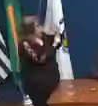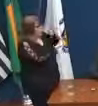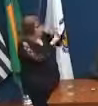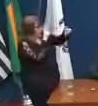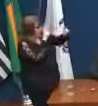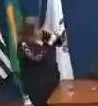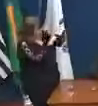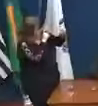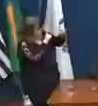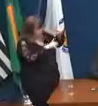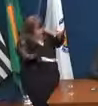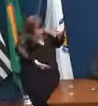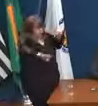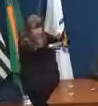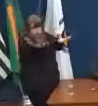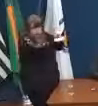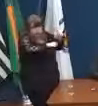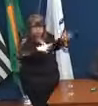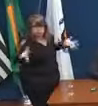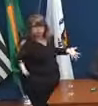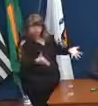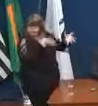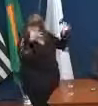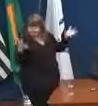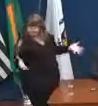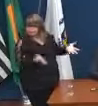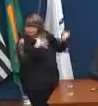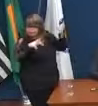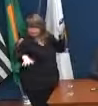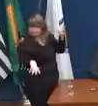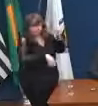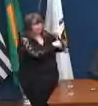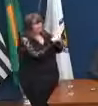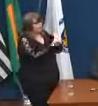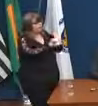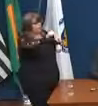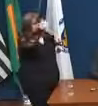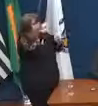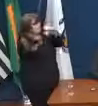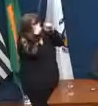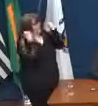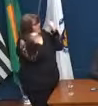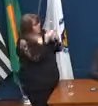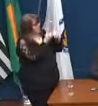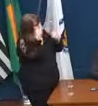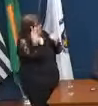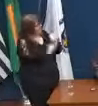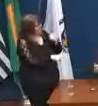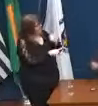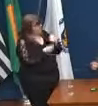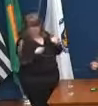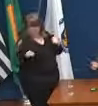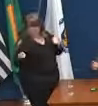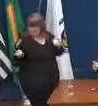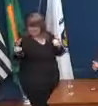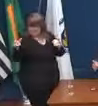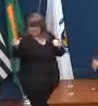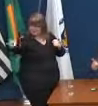reunião contribuiu demais, esse primeiro seminário. Como a nossa amiga